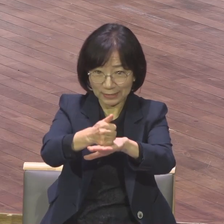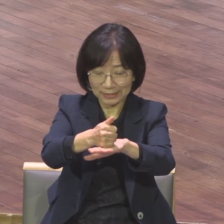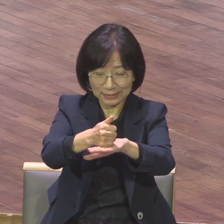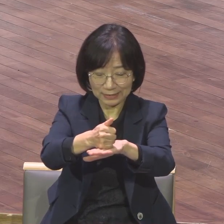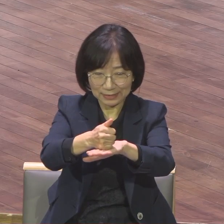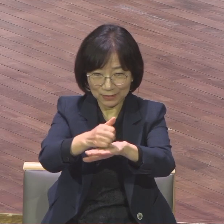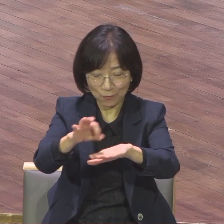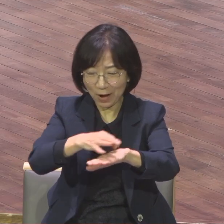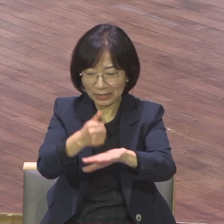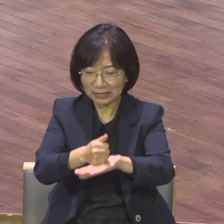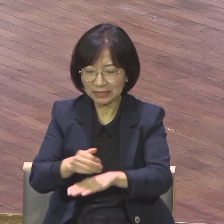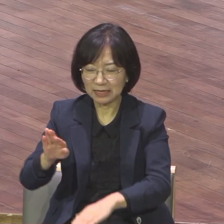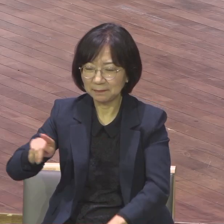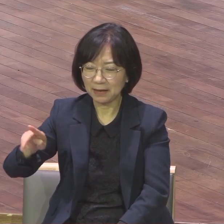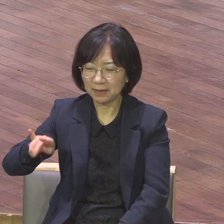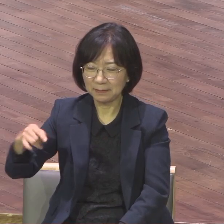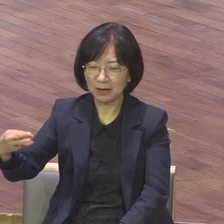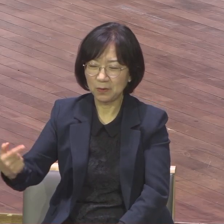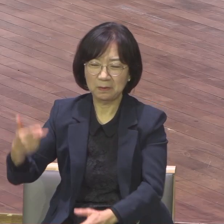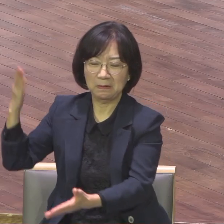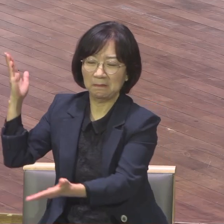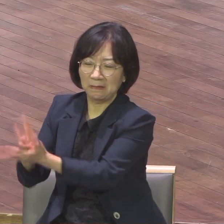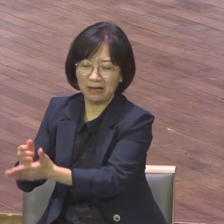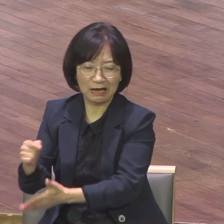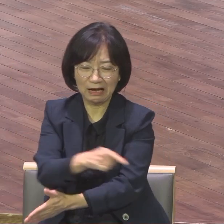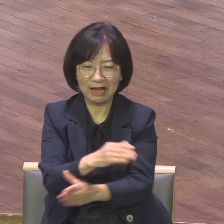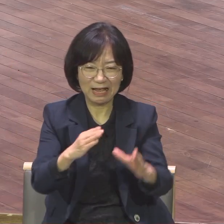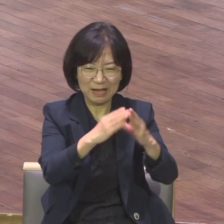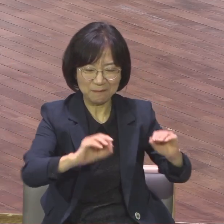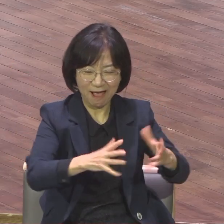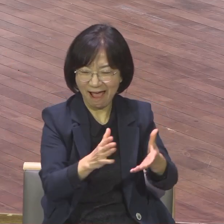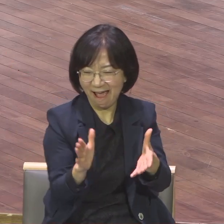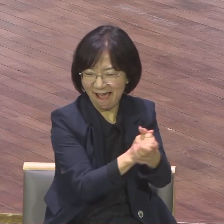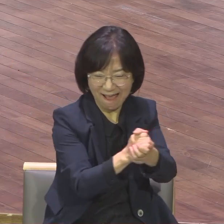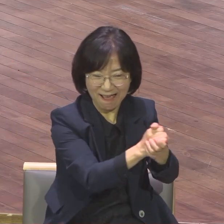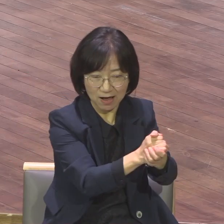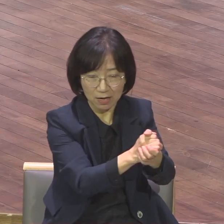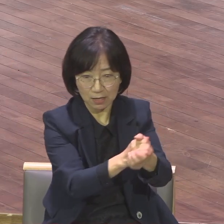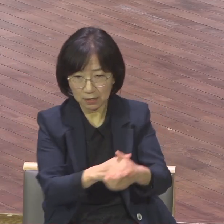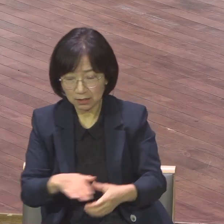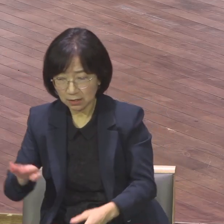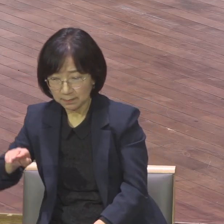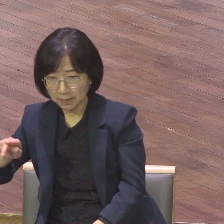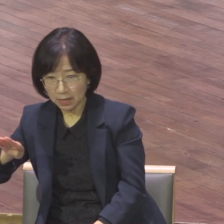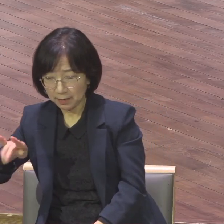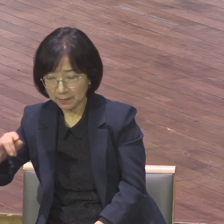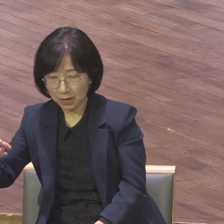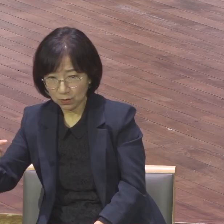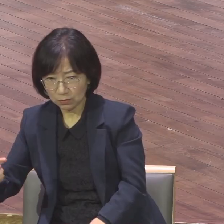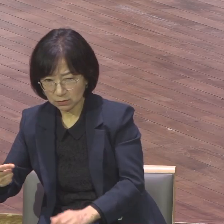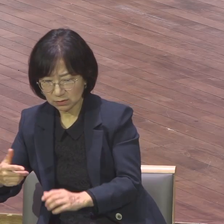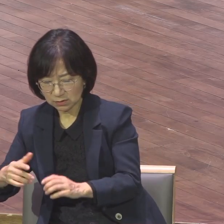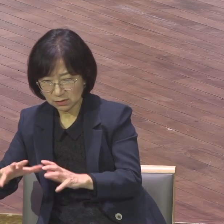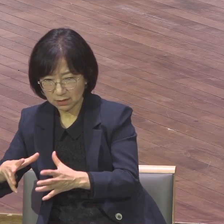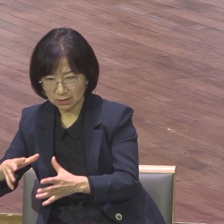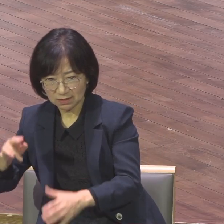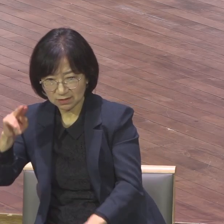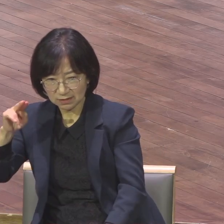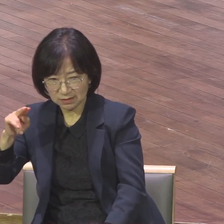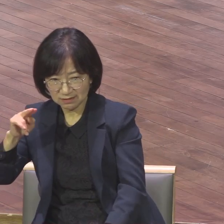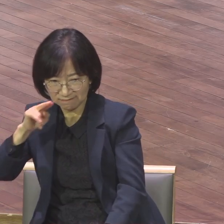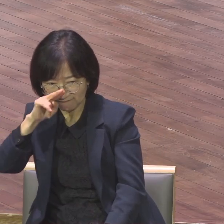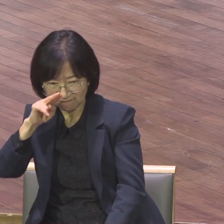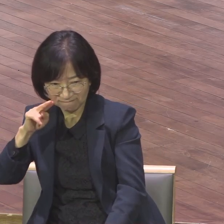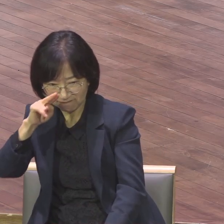애굽 쪽으로 기울인단 말이에요. 그러니까 바벨론이 화가 나지요. 그 바벨론이 이